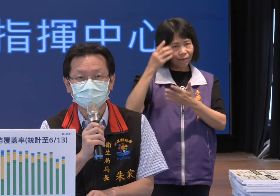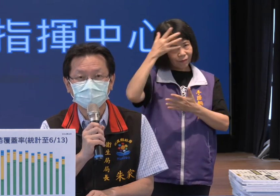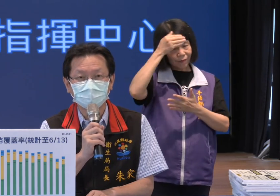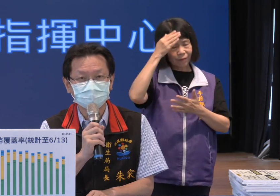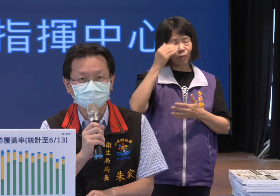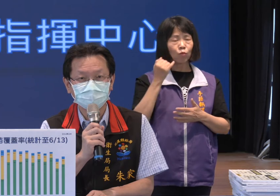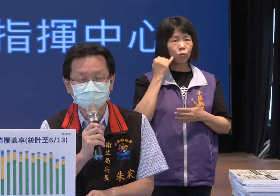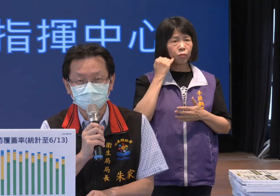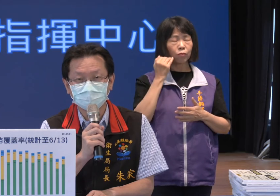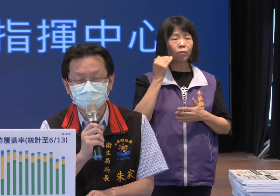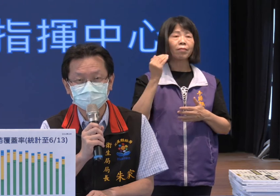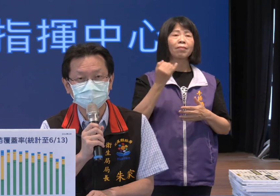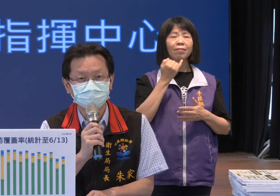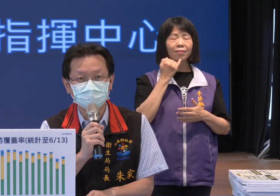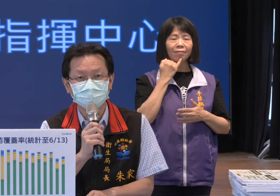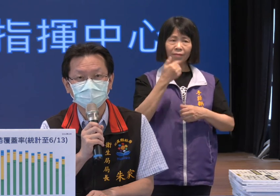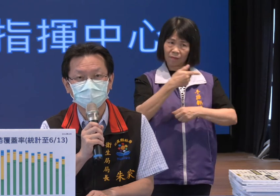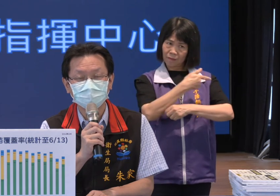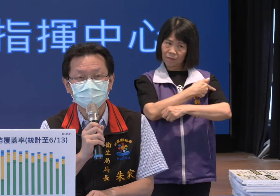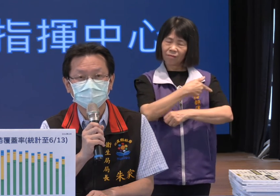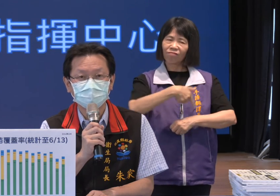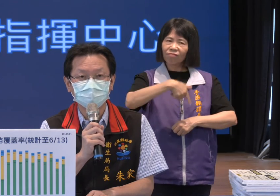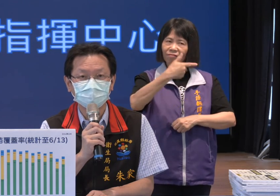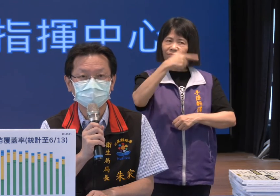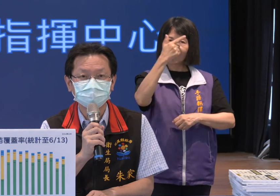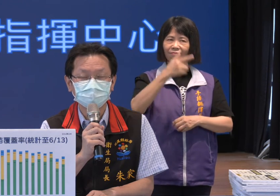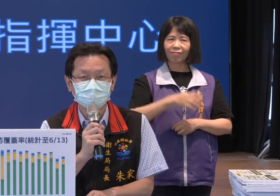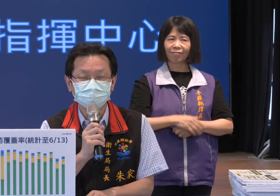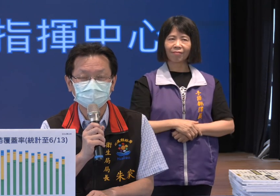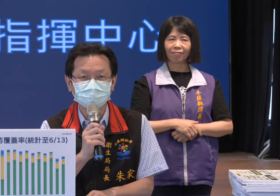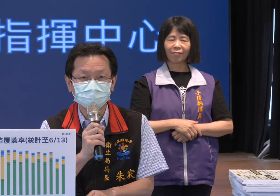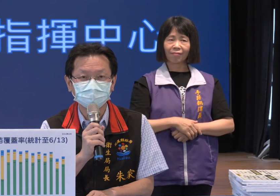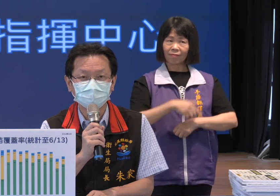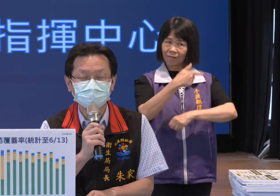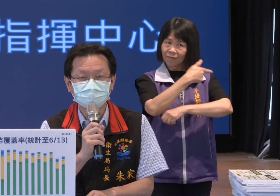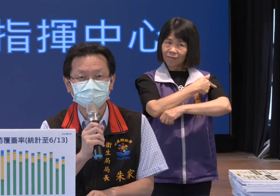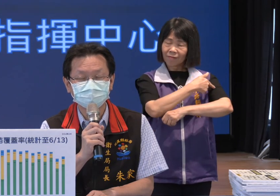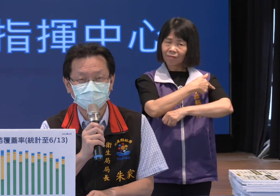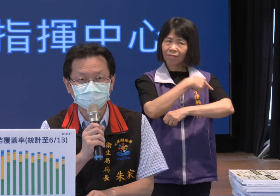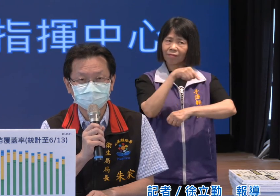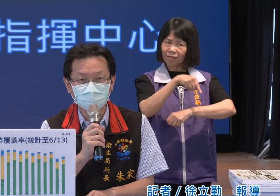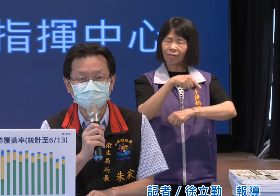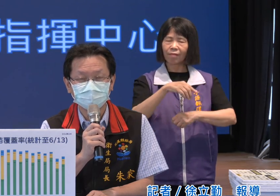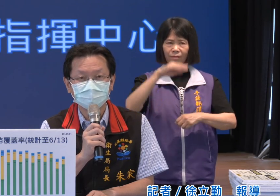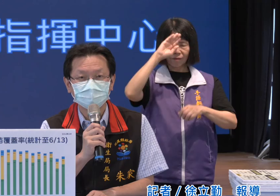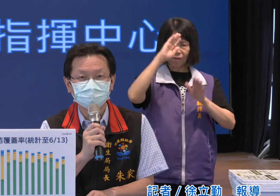的话尽量赶快来接种疫苗哈。那我想疫苗的接种还是